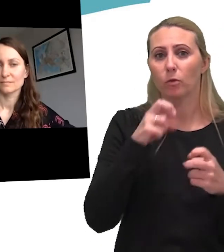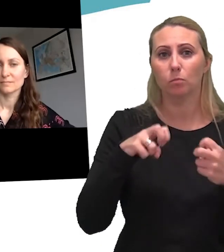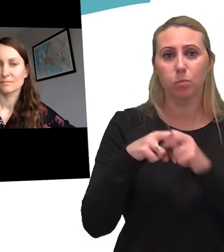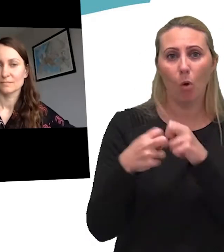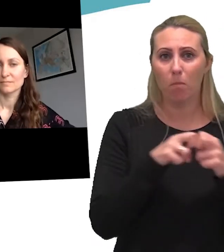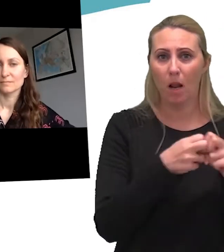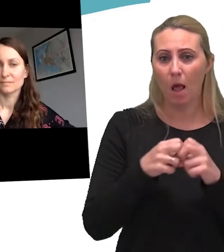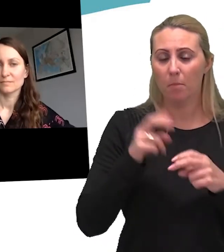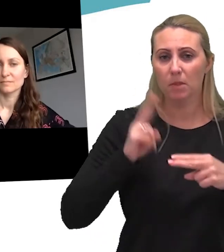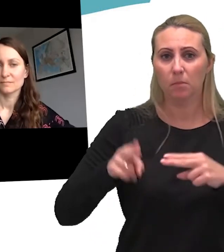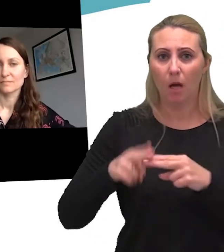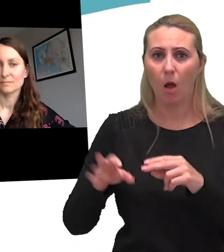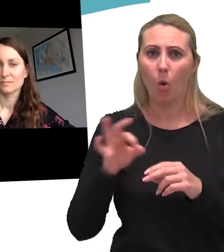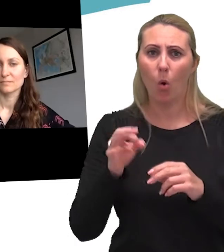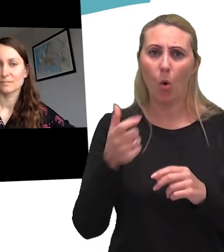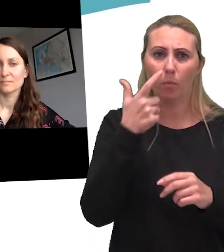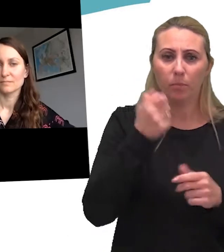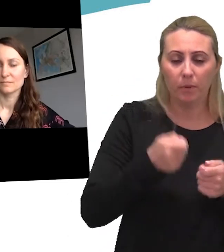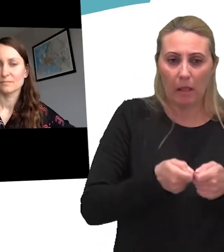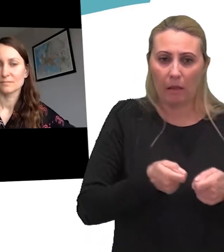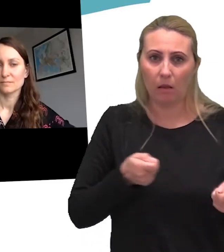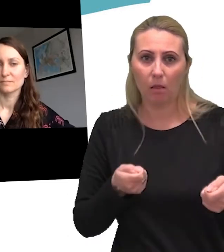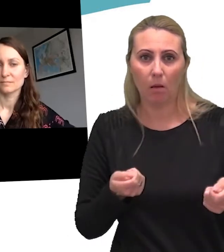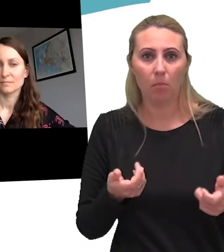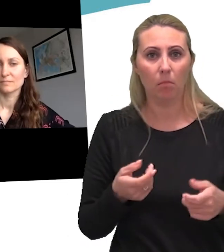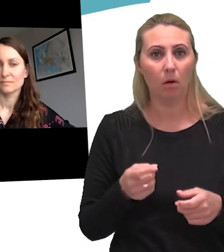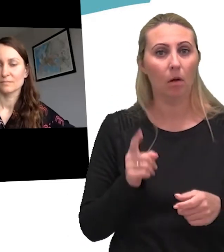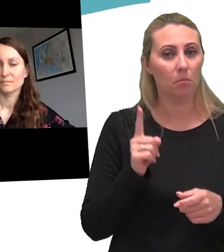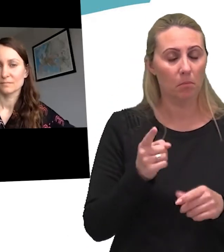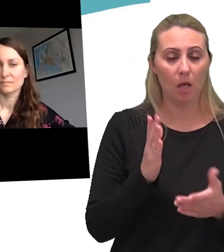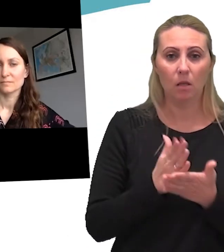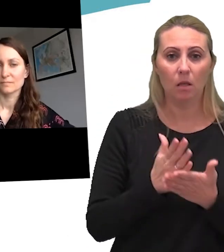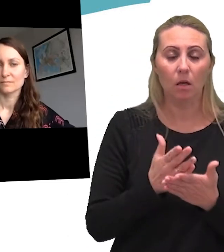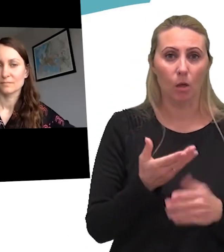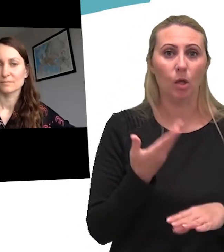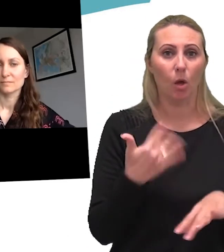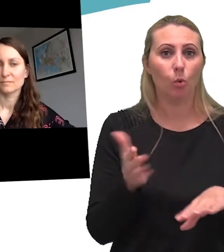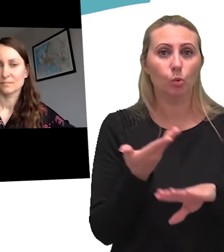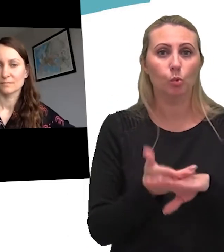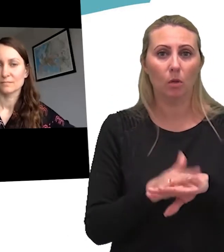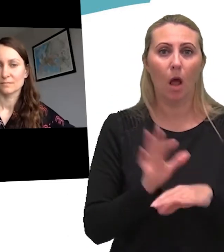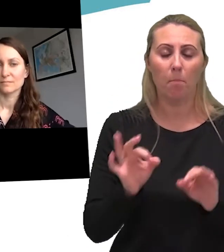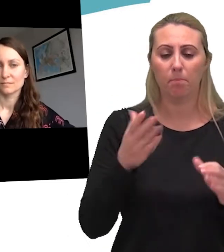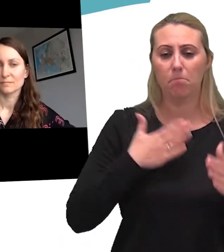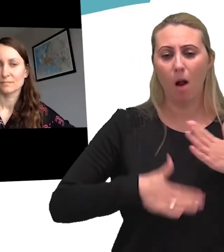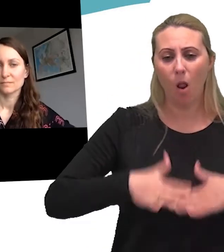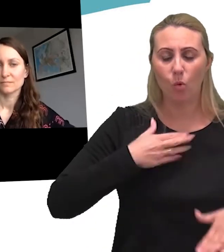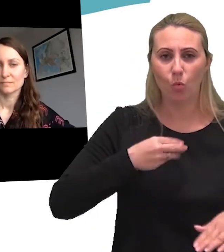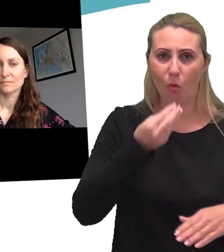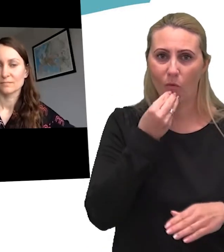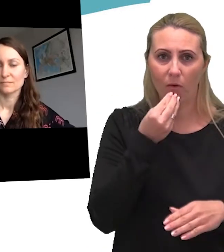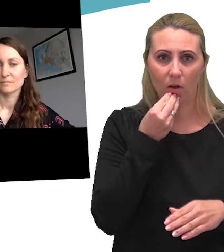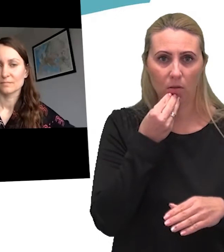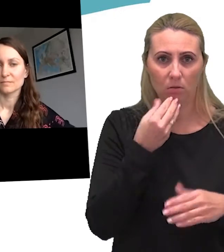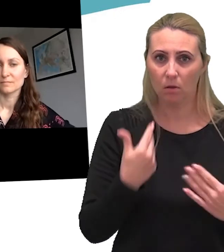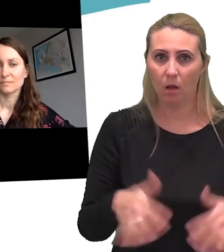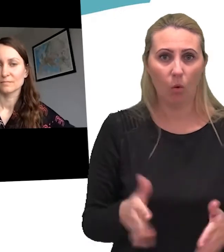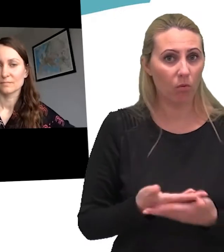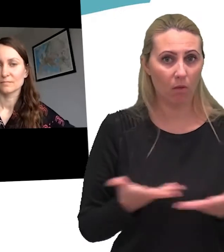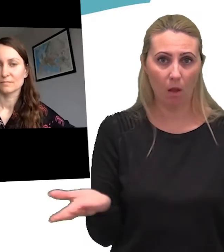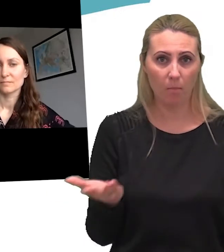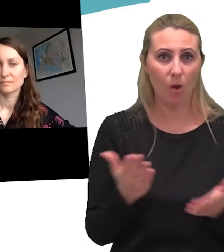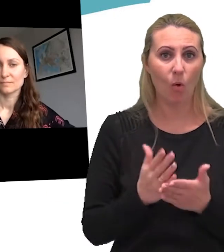Ir tada pajusti sotumo jausmą, pasimėgauti maistu yra labai sudėtinga, net ir mažam vaikui ir to labiau didesniam ir